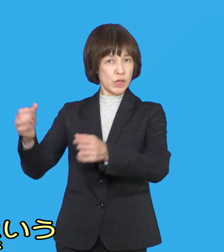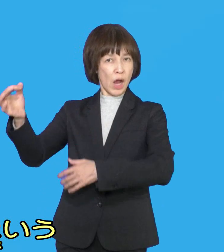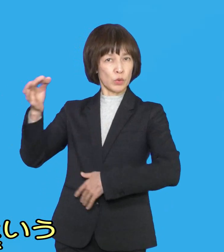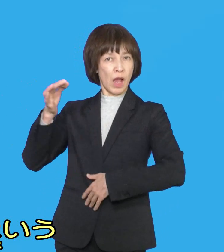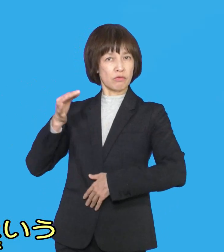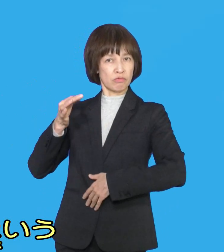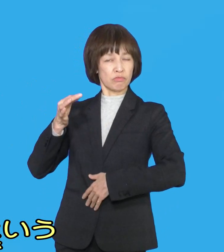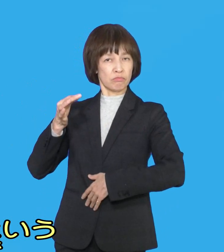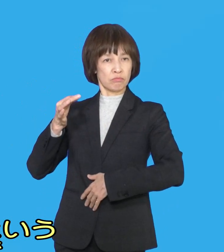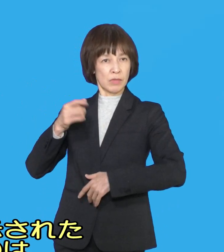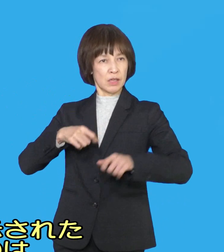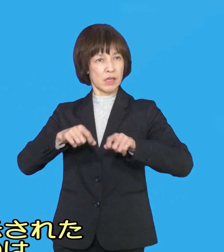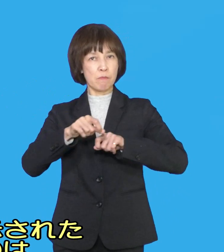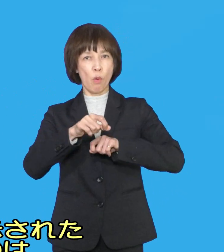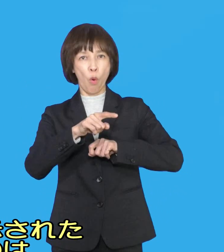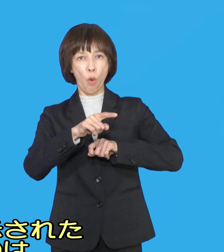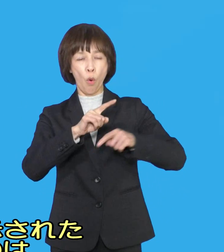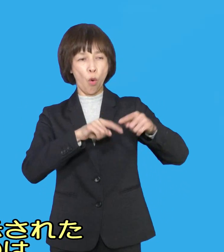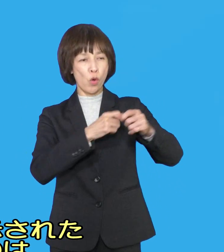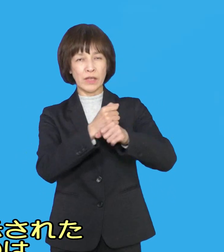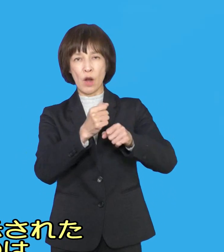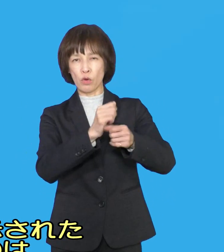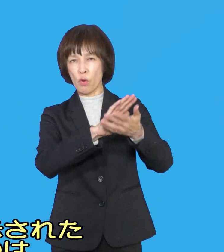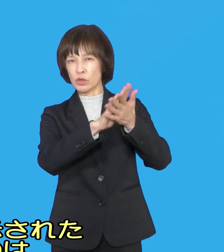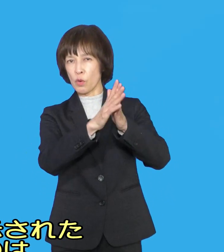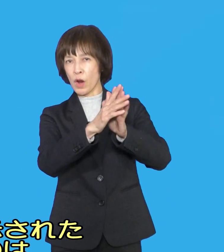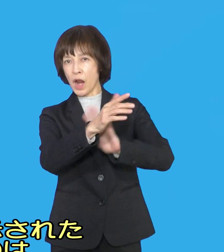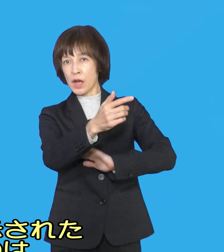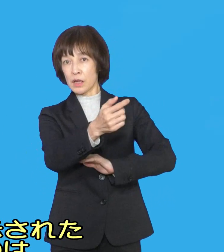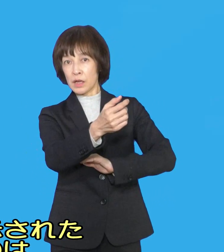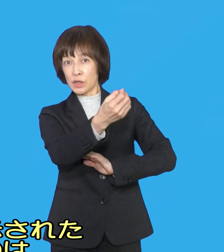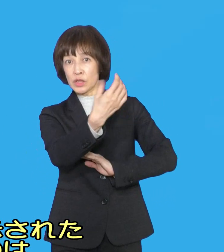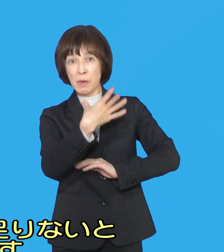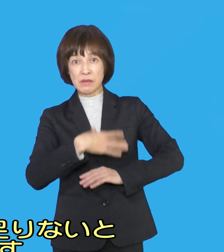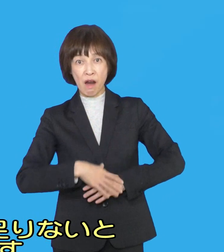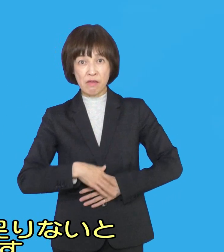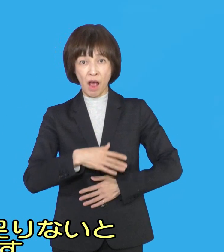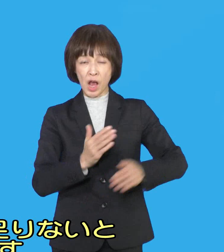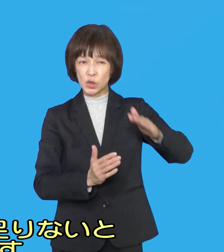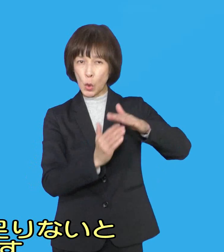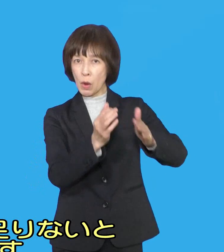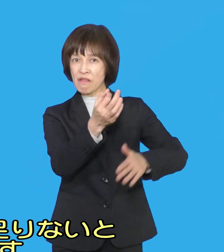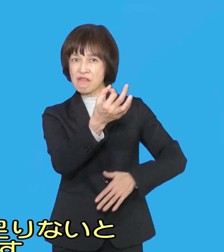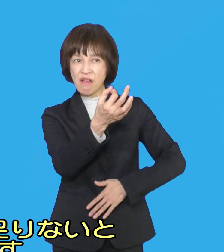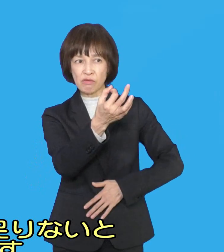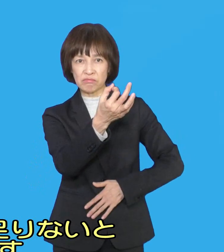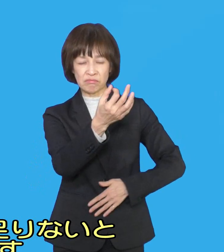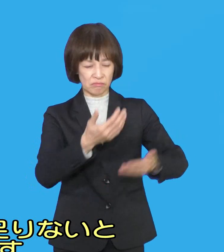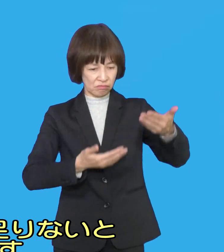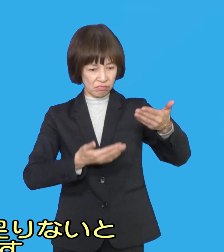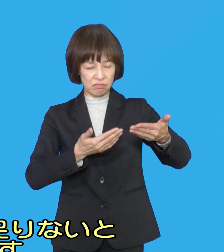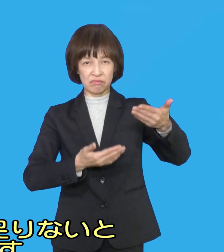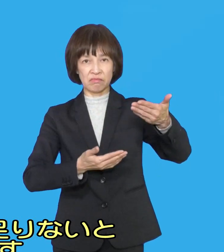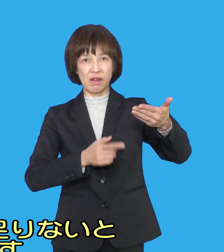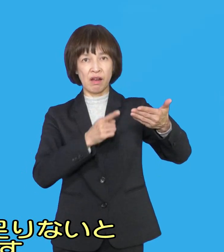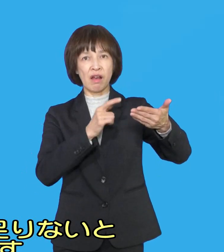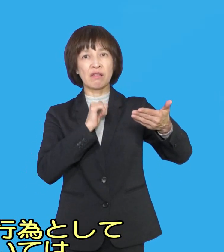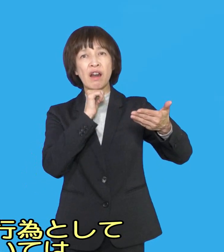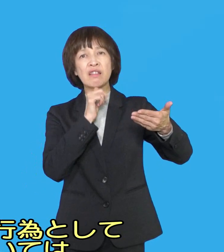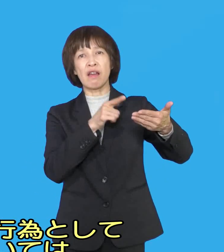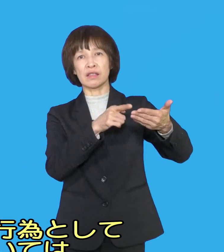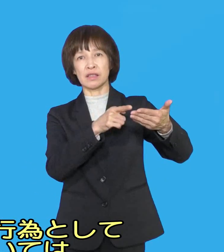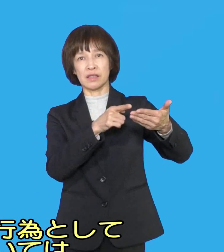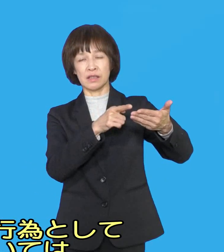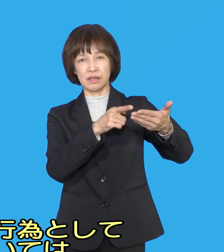がある一方で、厚生労働省から示された上限金額というのはそれには到底足りないというところがあります